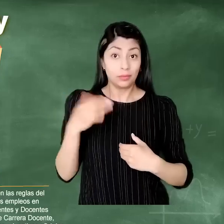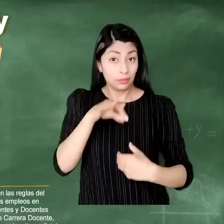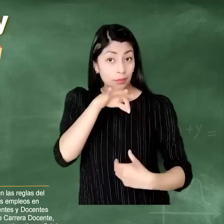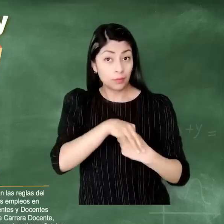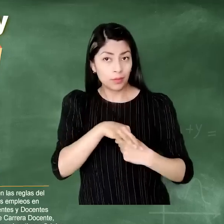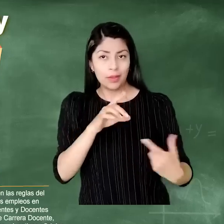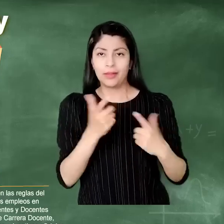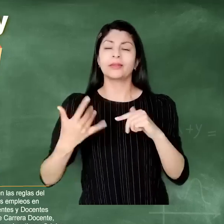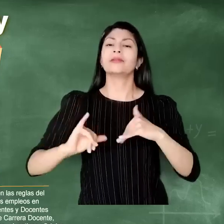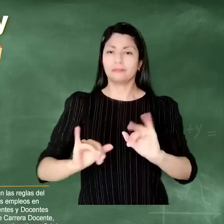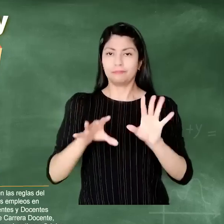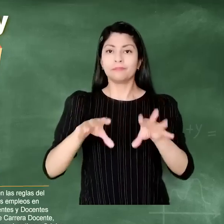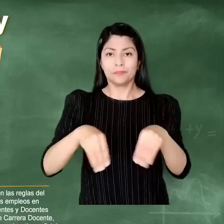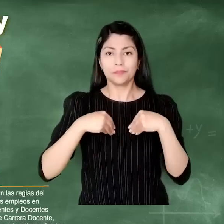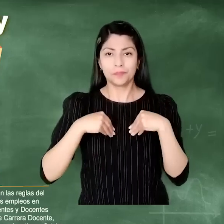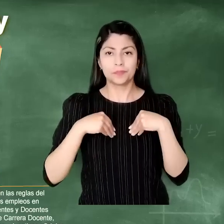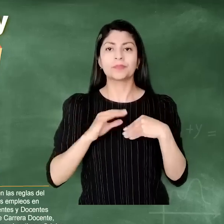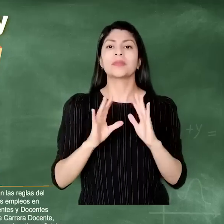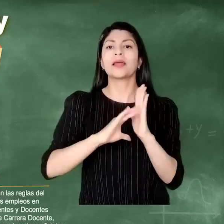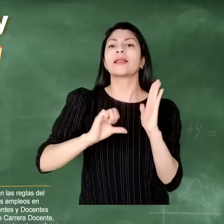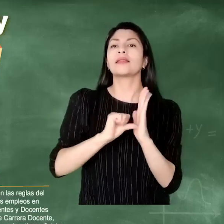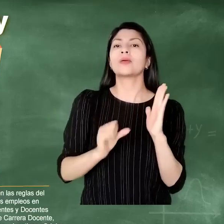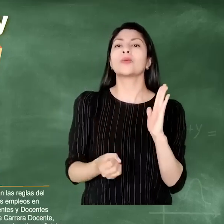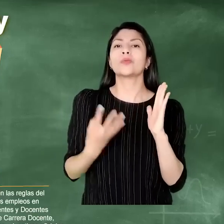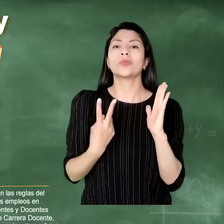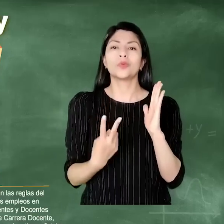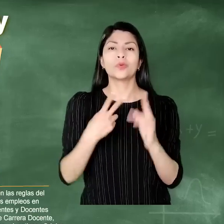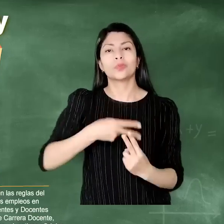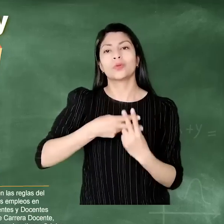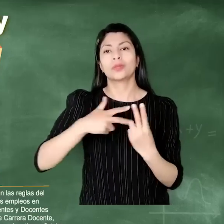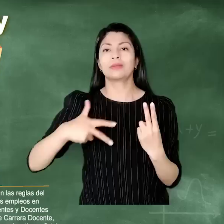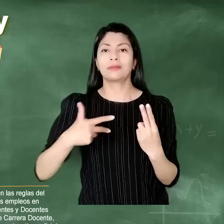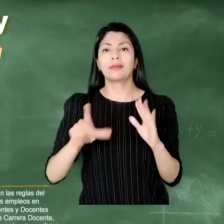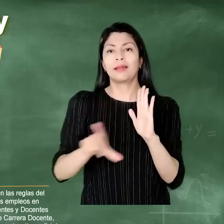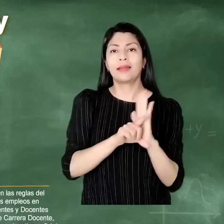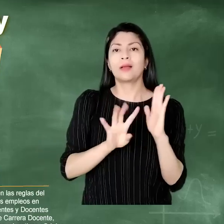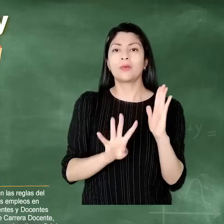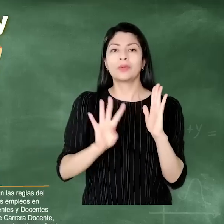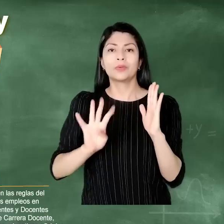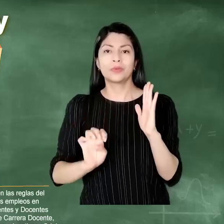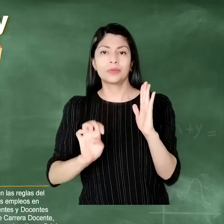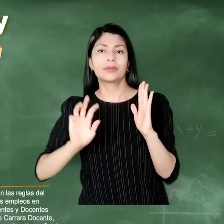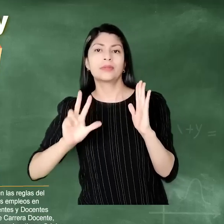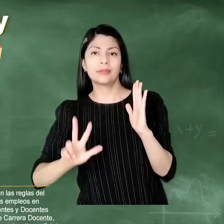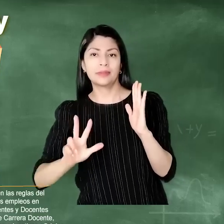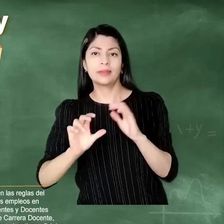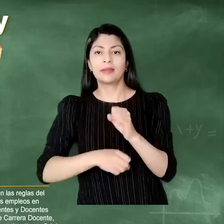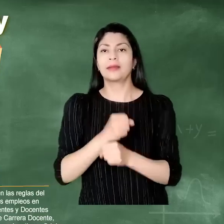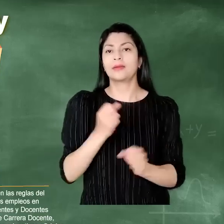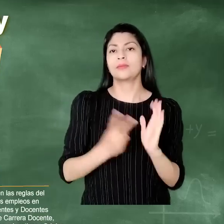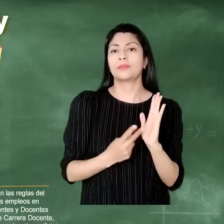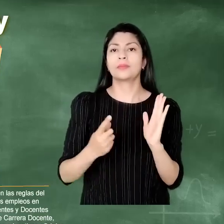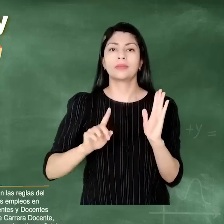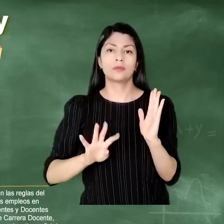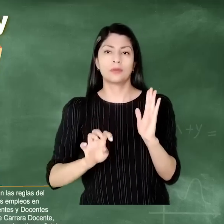inmediatamente anteriores, en los términos señalados en el artículo 2 numeral 3 de la Ley 403